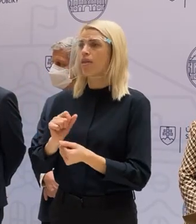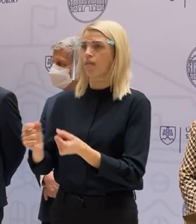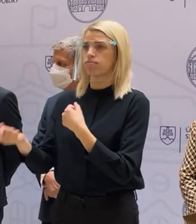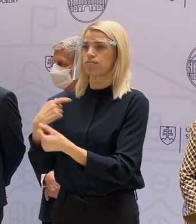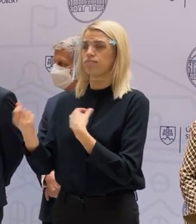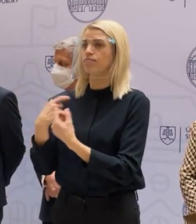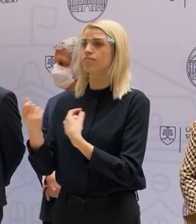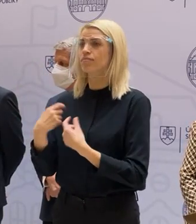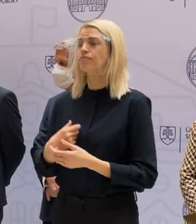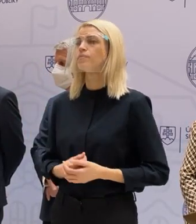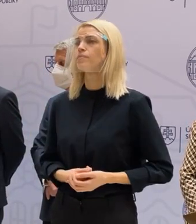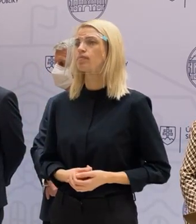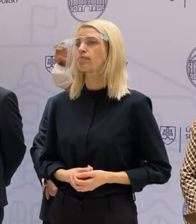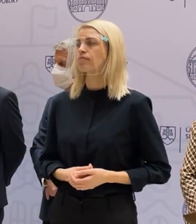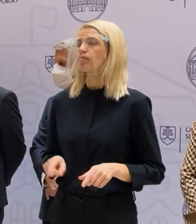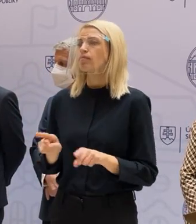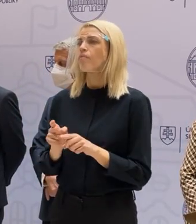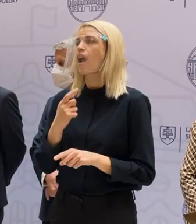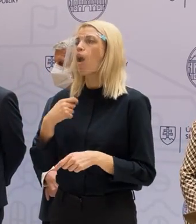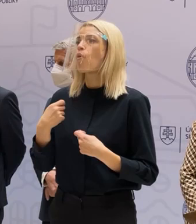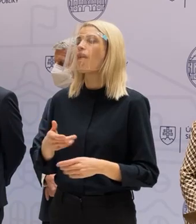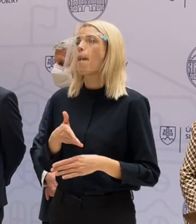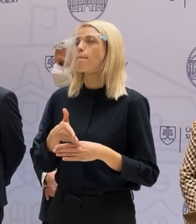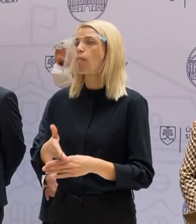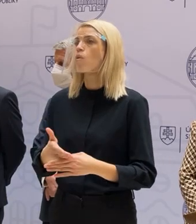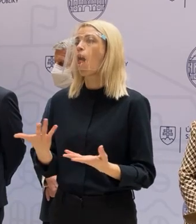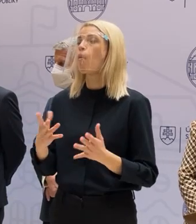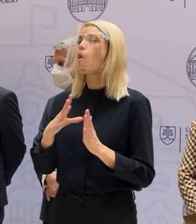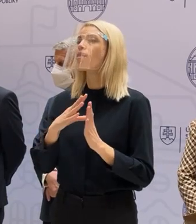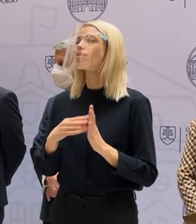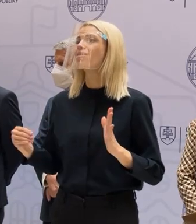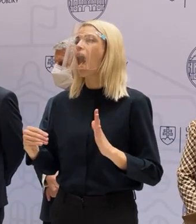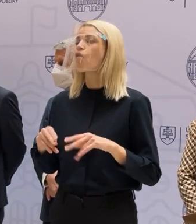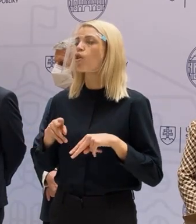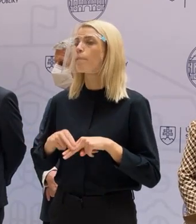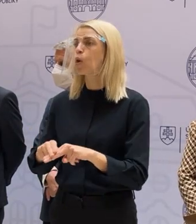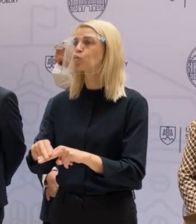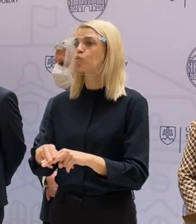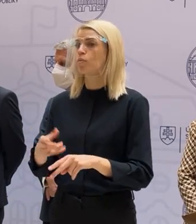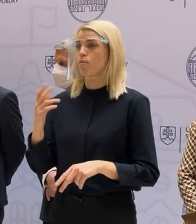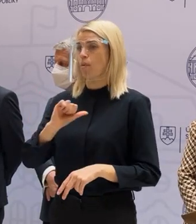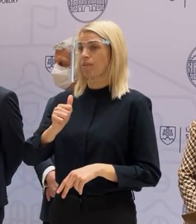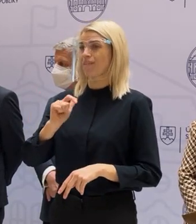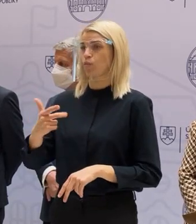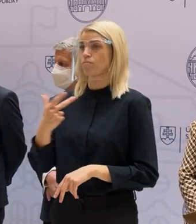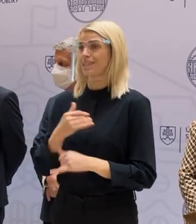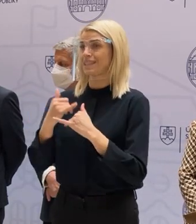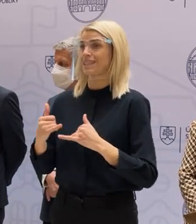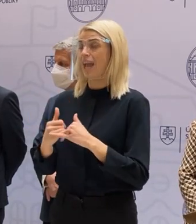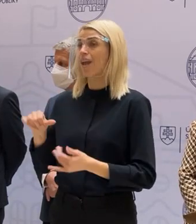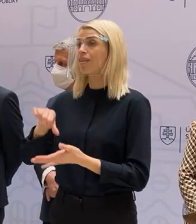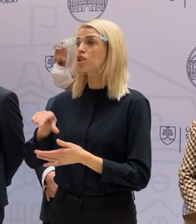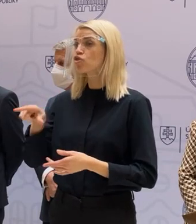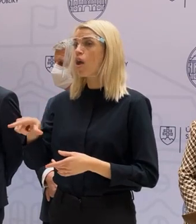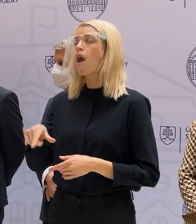písať, že ako sa dá teda pomôcť, aký je návod pre ľudí, ktorí mali prvé dve očkovacie dávky v zahraničí, aby im to